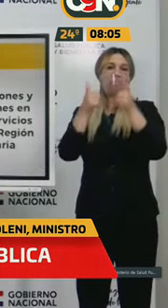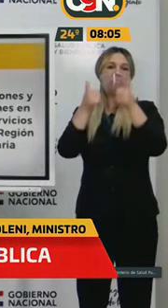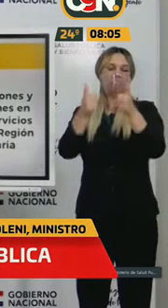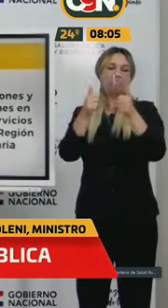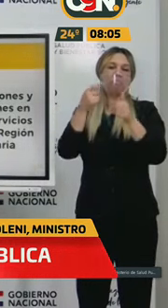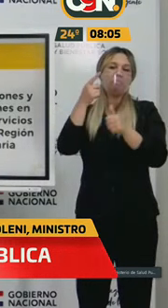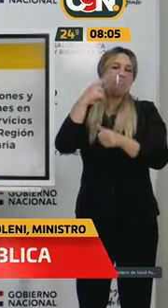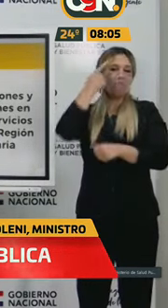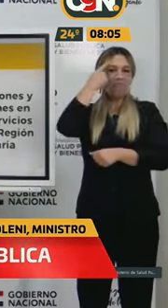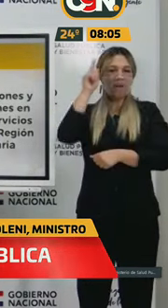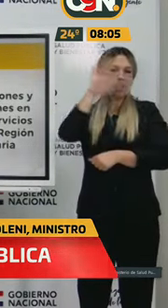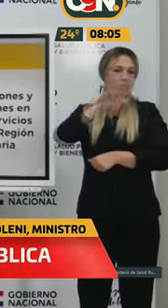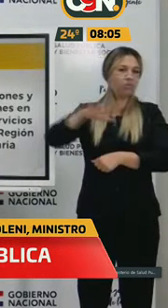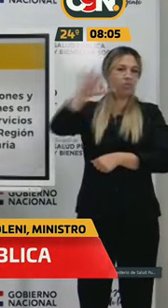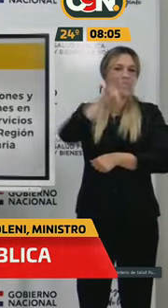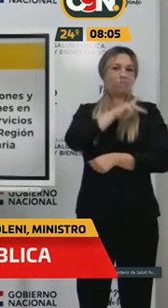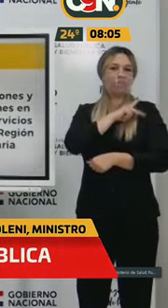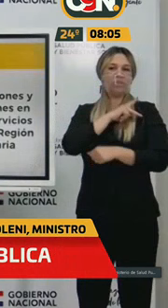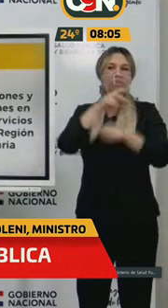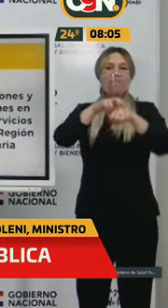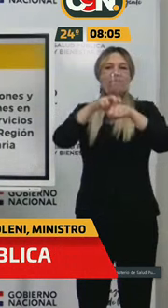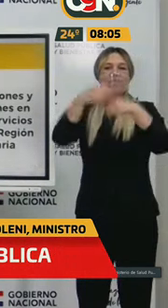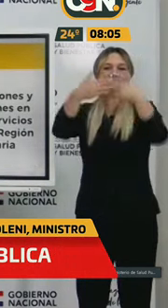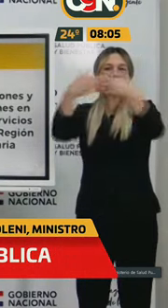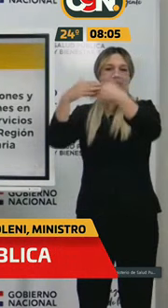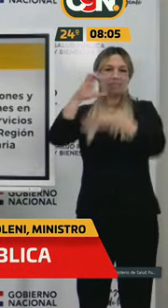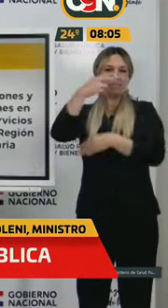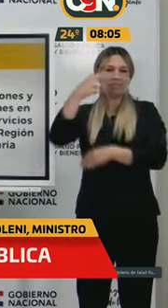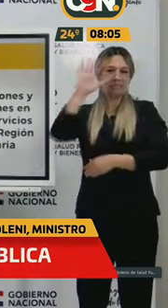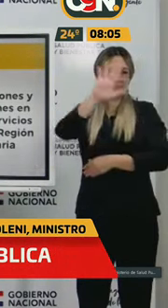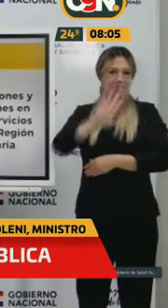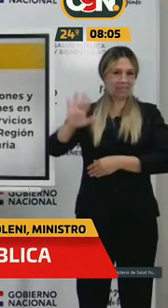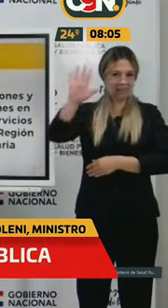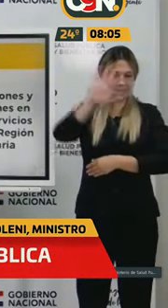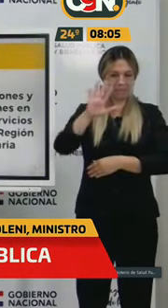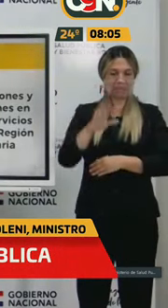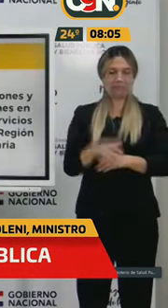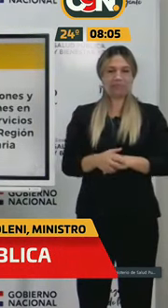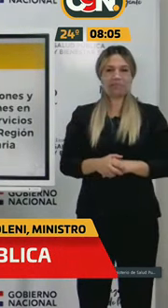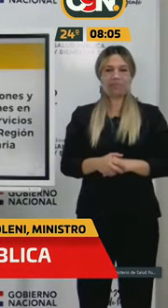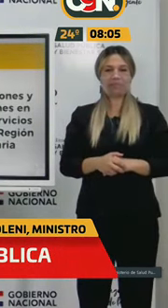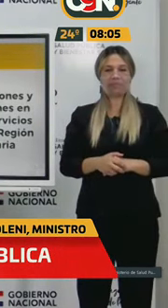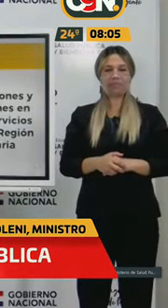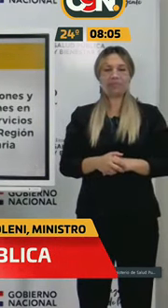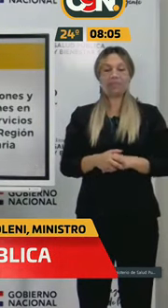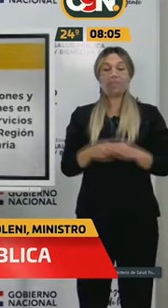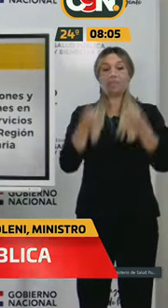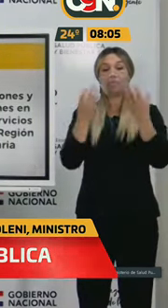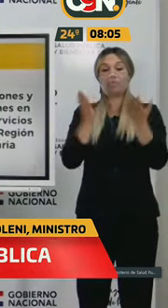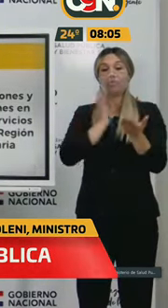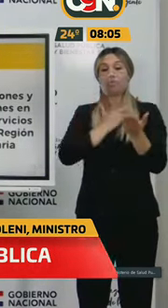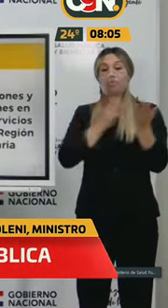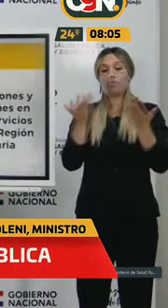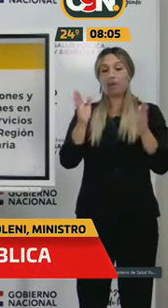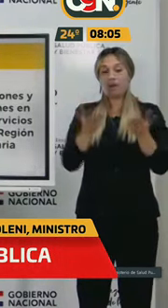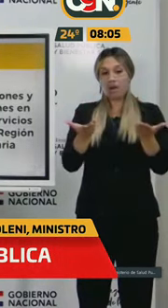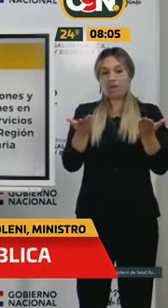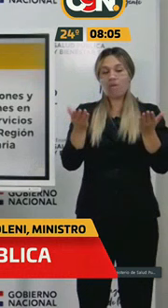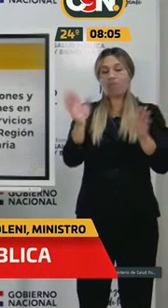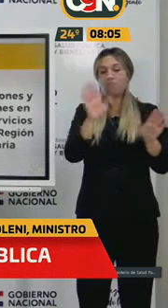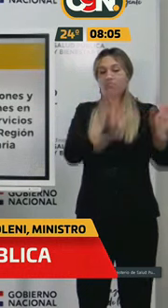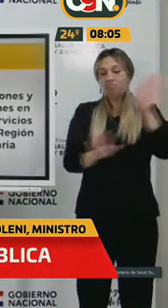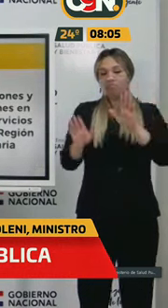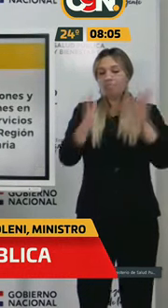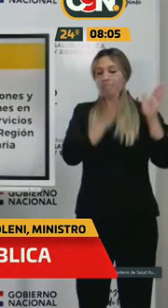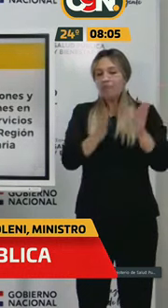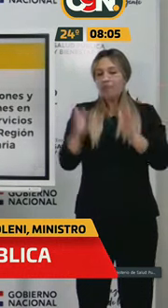los ciudadanos del departamento e incluso del resto de la región occidental, ¿verdad? Entonces estamos planificando ya